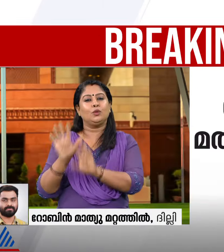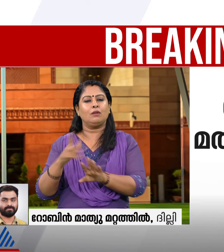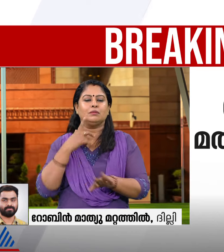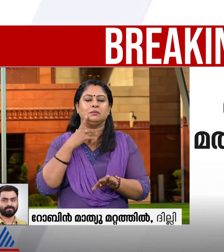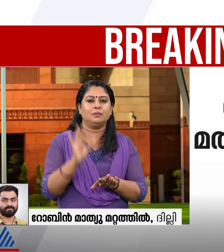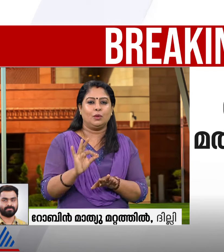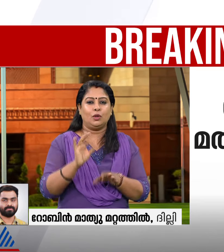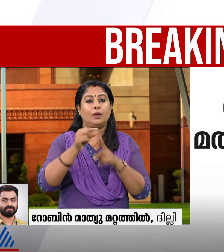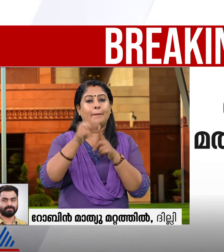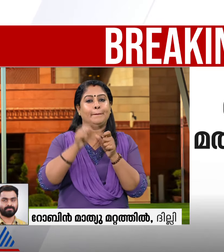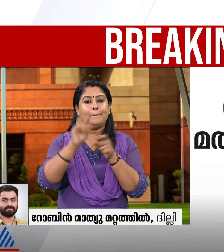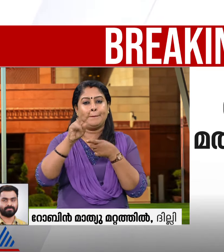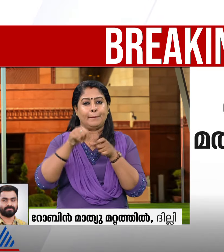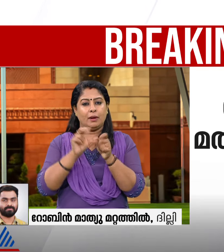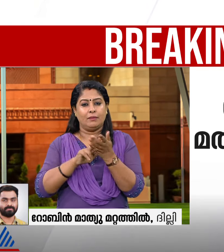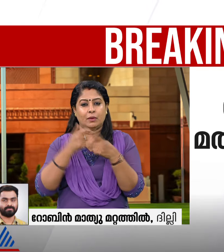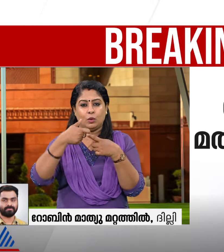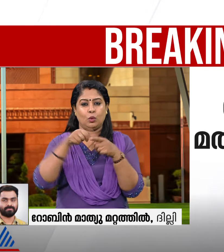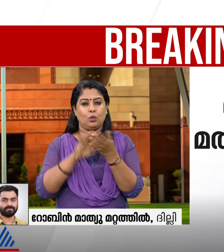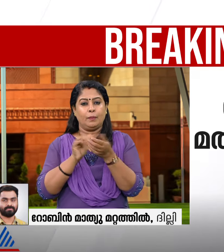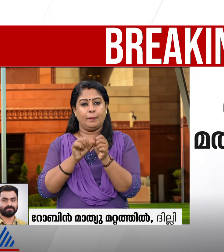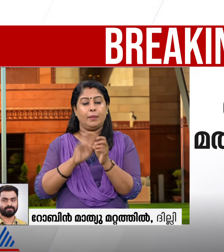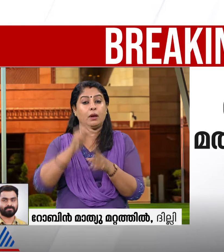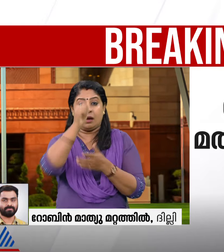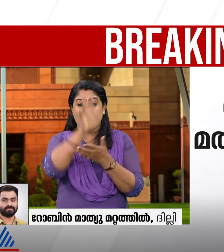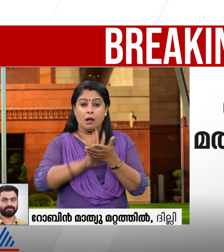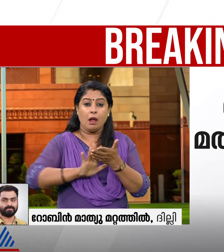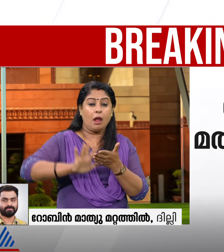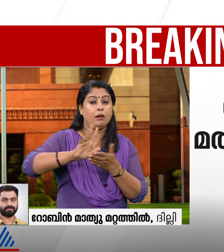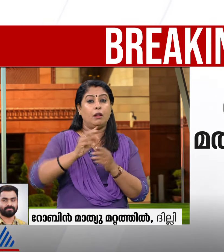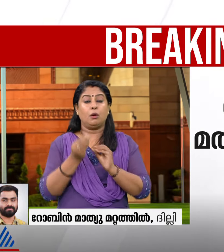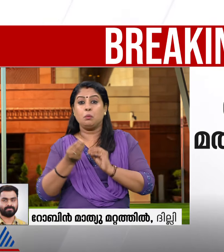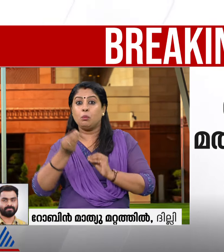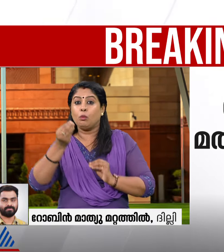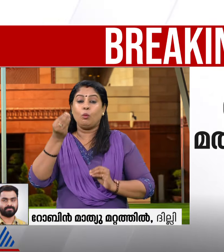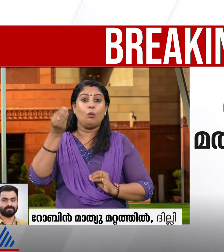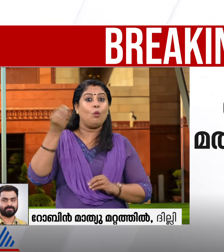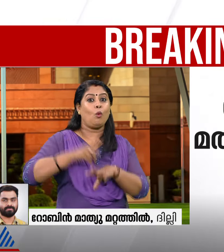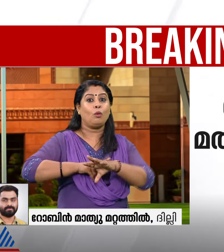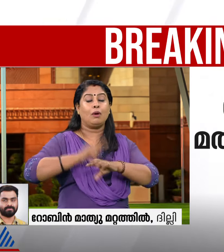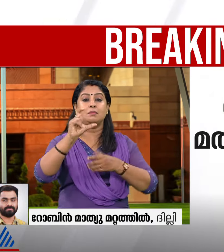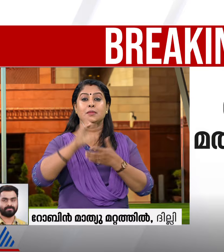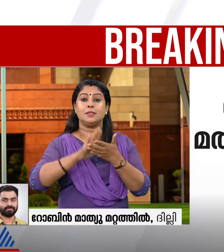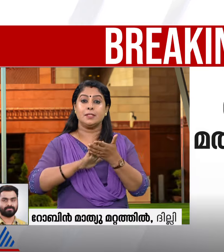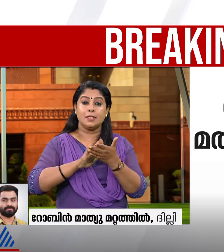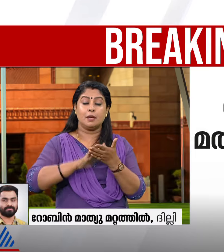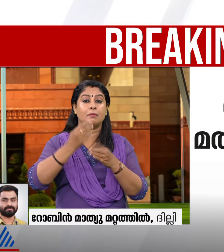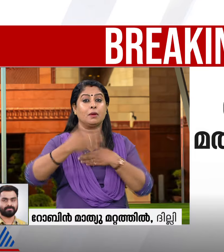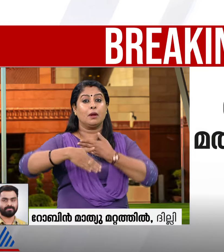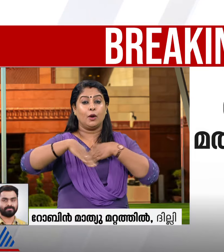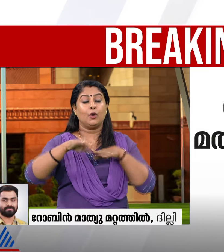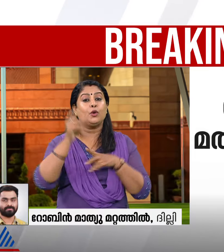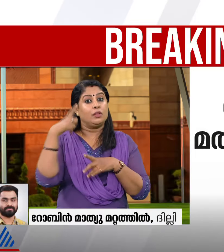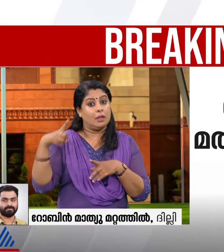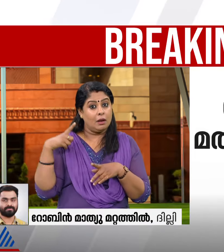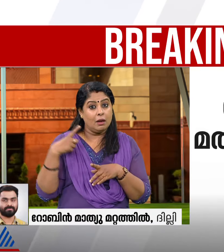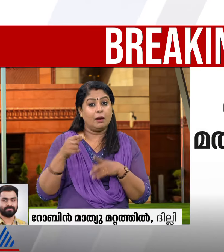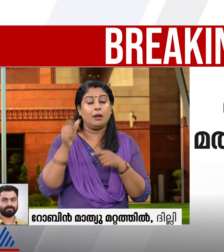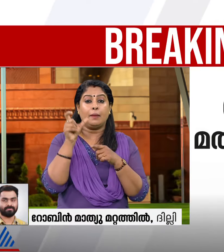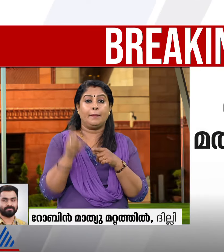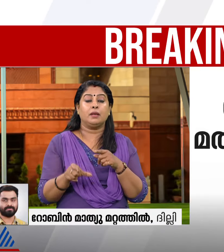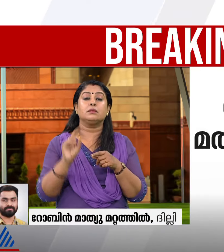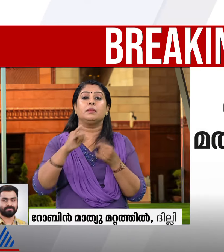പവൻകുമാർ തമിഴിനാണ്. അദ്ദേഹം ഇന്ത്യയിലെ ഏറ്റവും കൂടുതൽ കാലം മുഖ്യമന്ത്രി സ്ഥാനത്തിരുന്ന നേതാവ് കൂടിയാണ് അദ്ദേഹം. പക്ഷെ സിക്കിം രണ്ട്